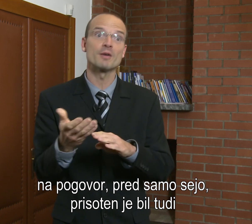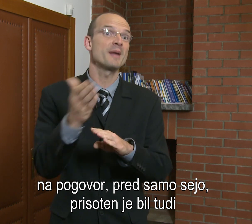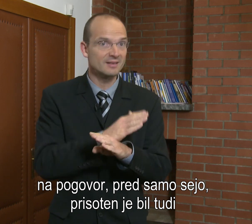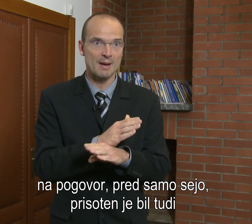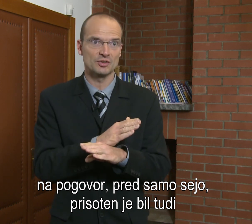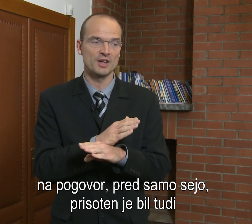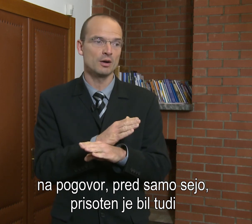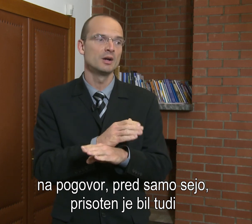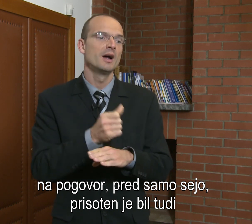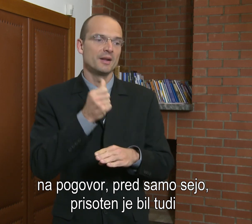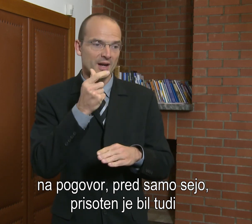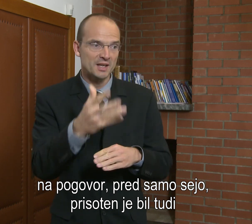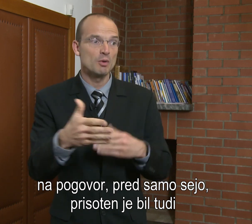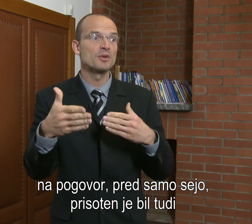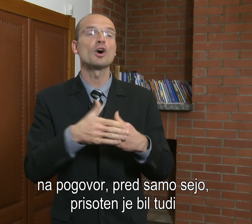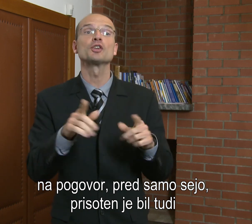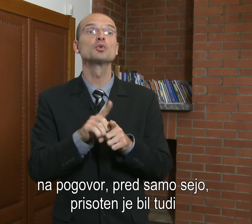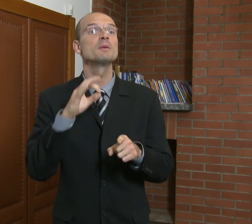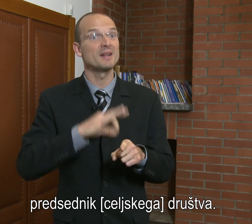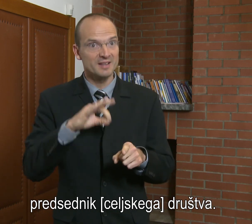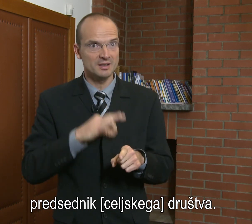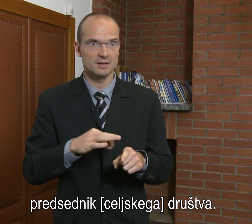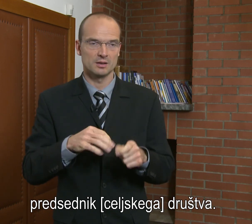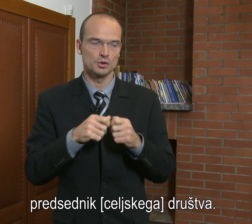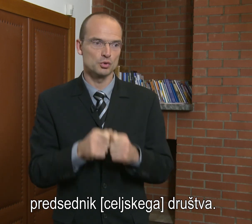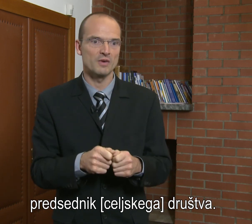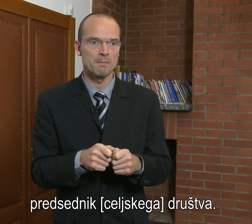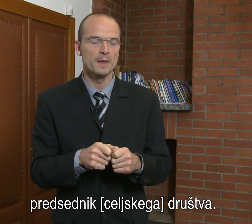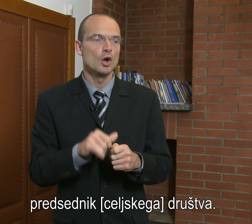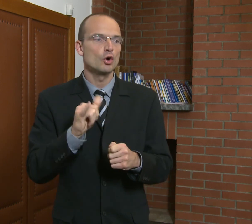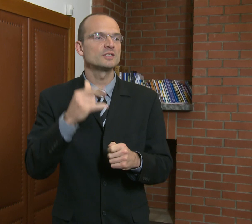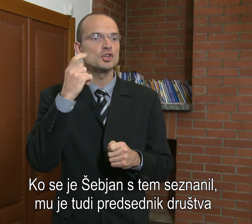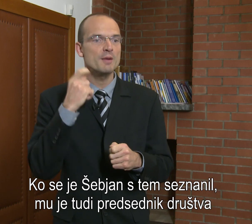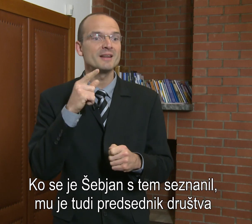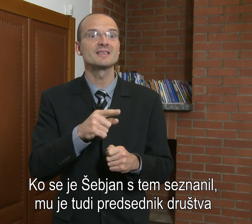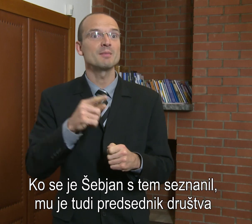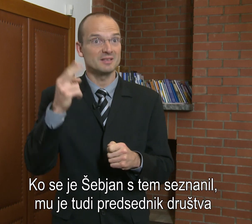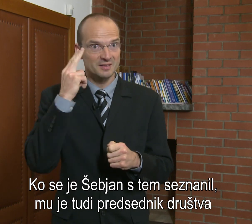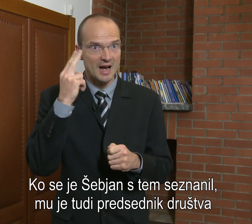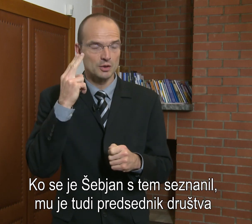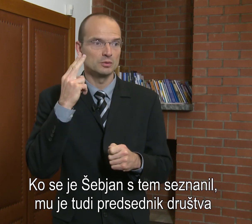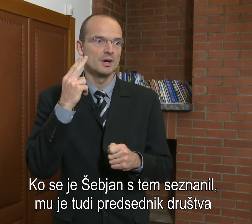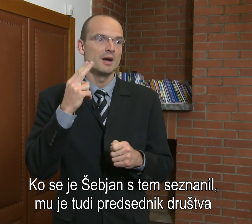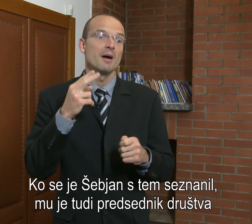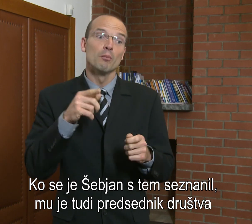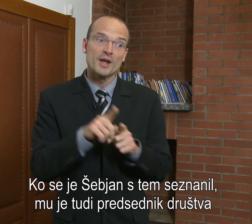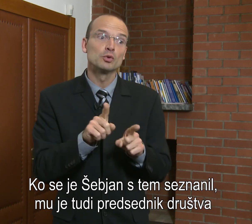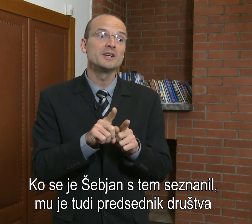pred samo sejo, na kateri je bil prisoten tudi predsednik društva. Ko se je Šebjan s tem seznanil, mu je tudi